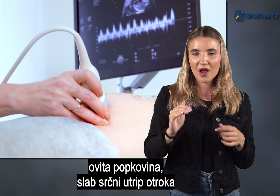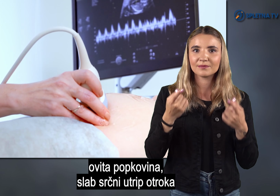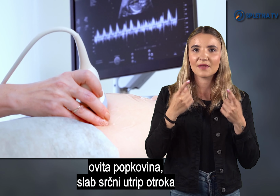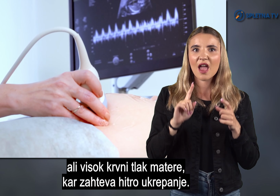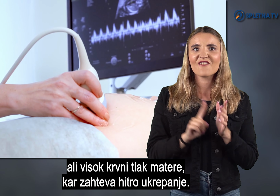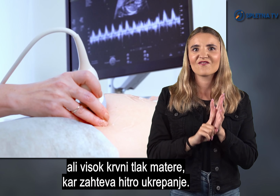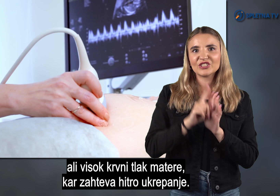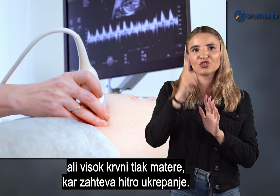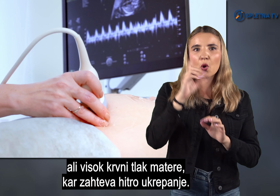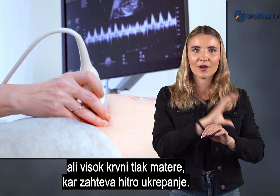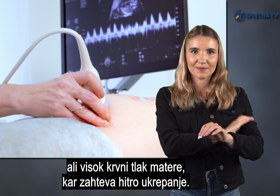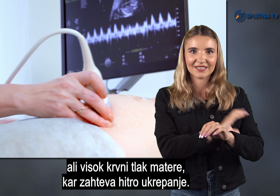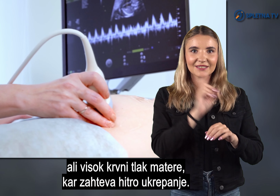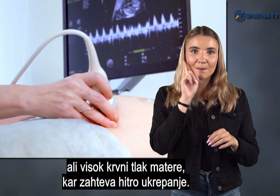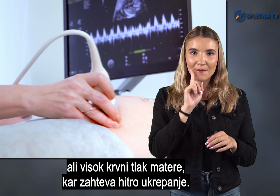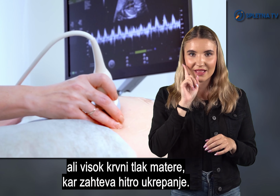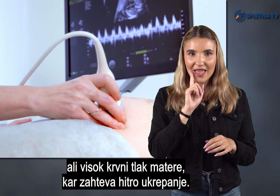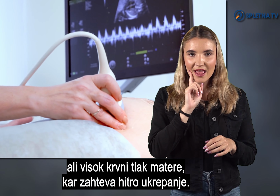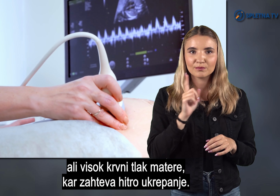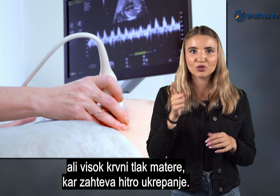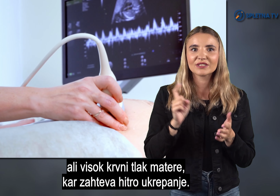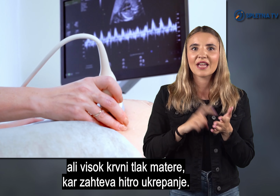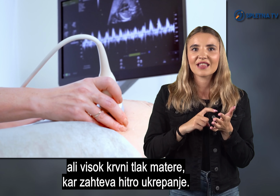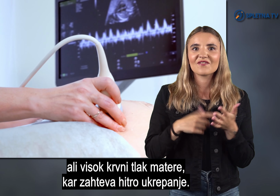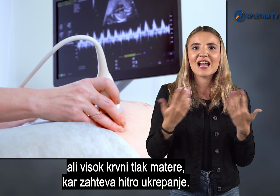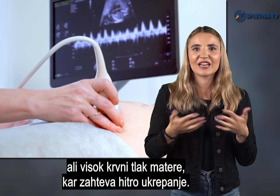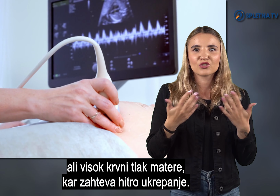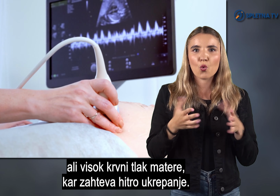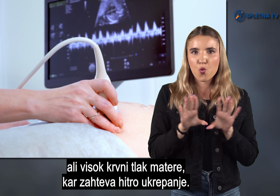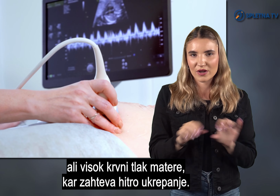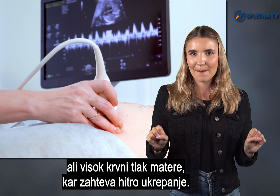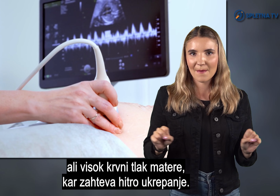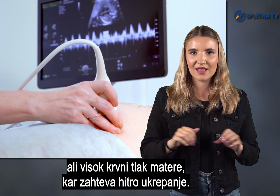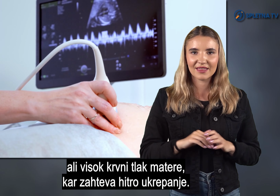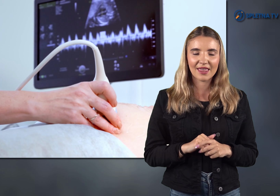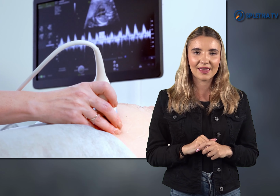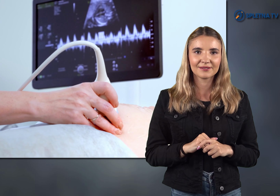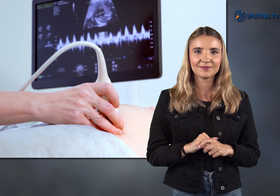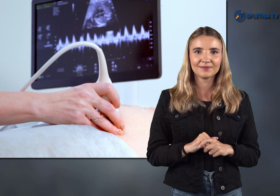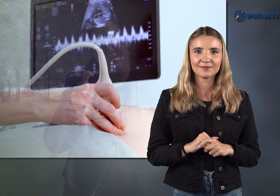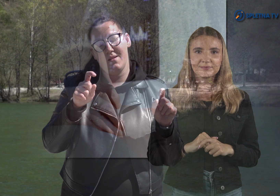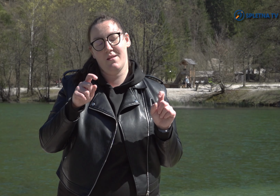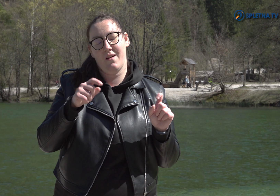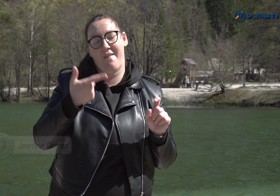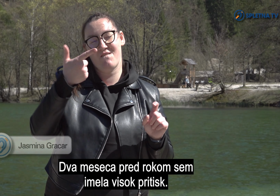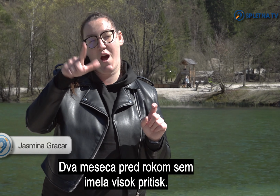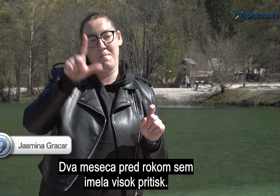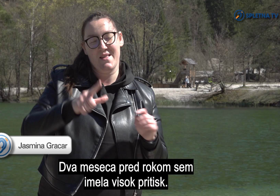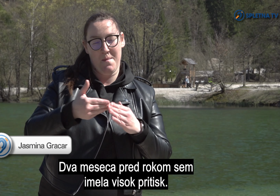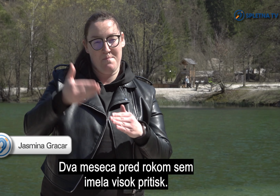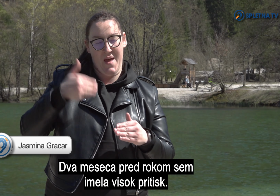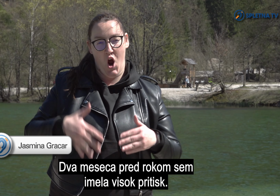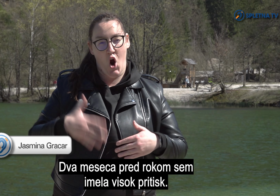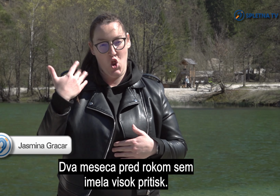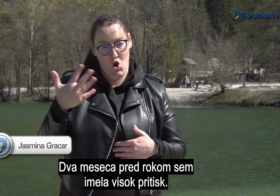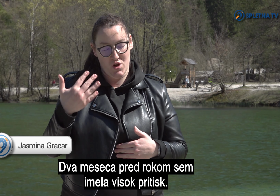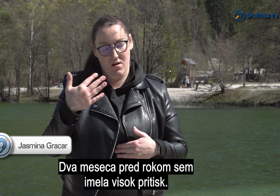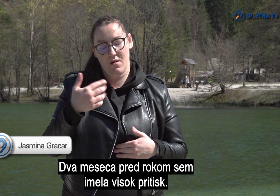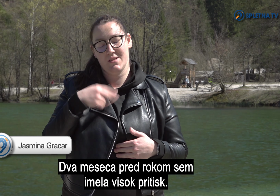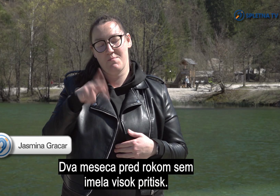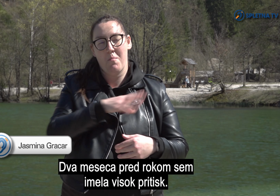otroka ali visok krvni tlak matere, kar zahteva hitro ukrepanje. 2 meseca pred rokom sem